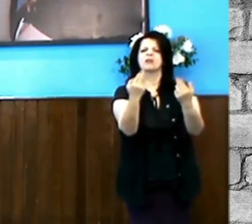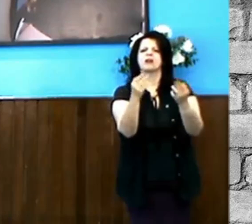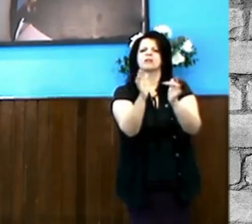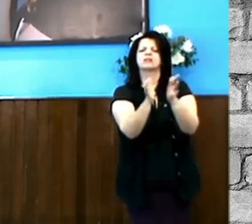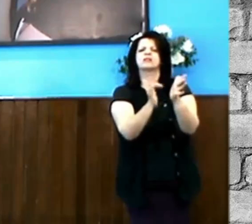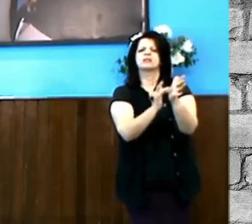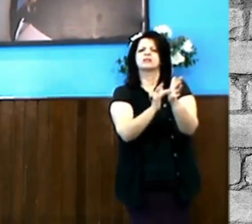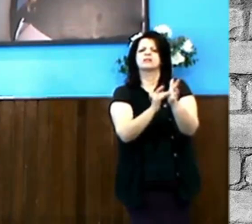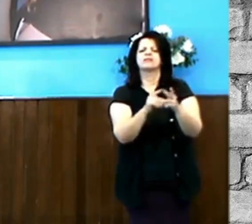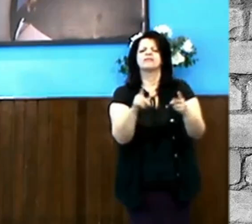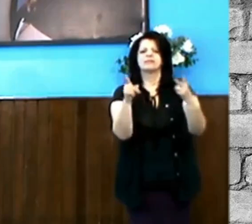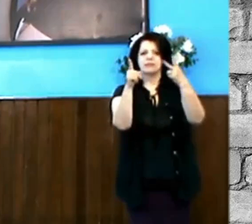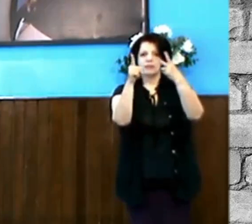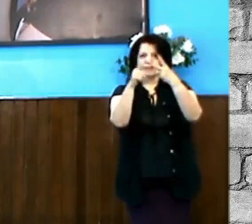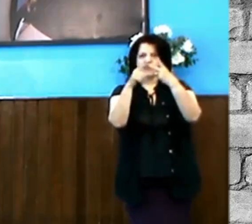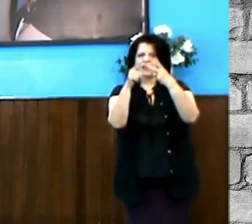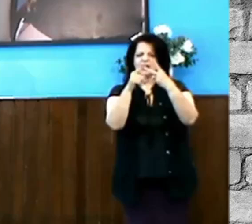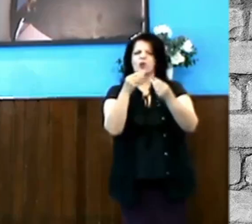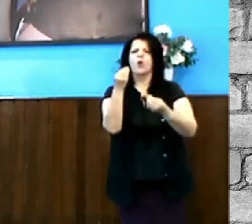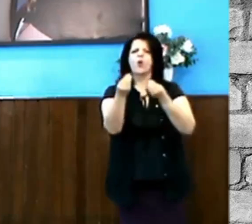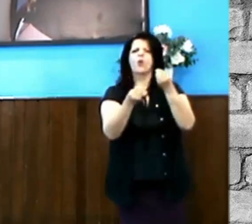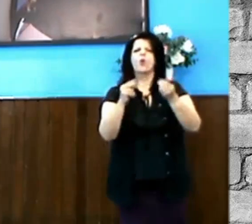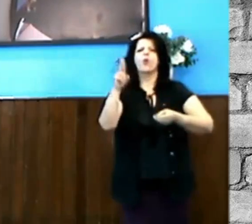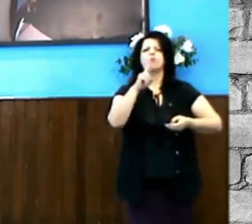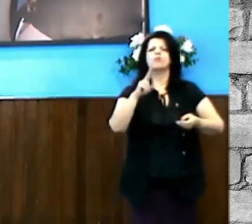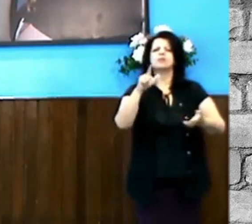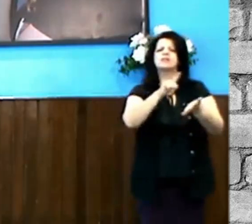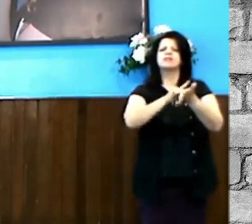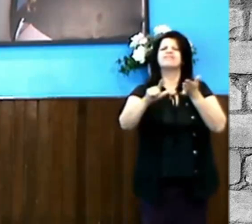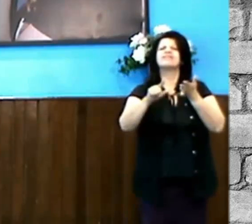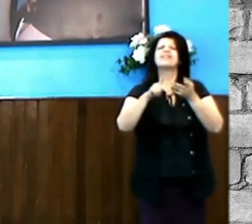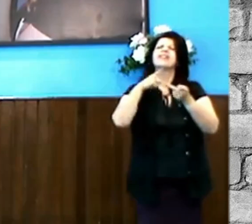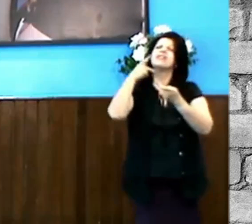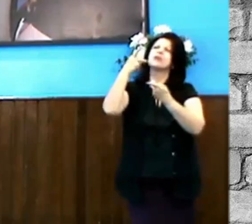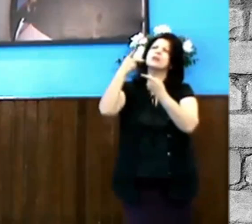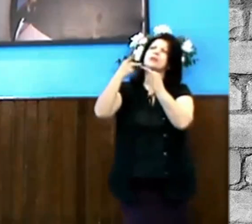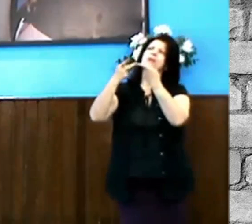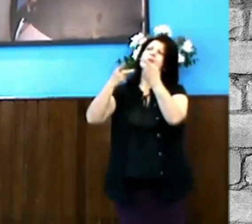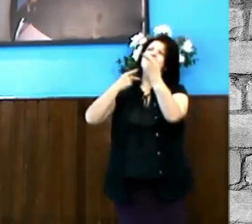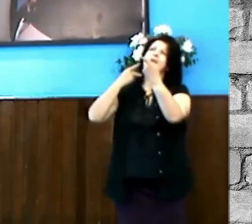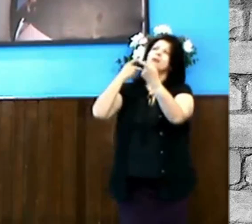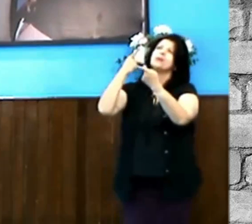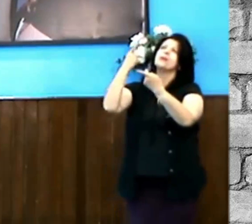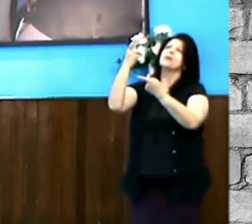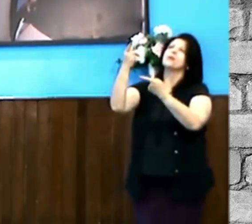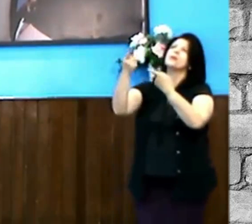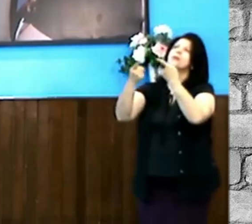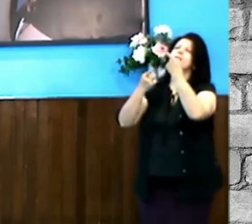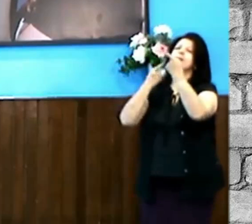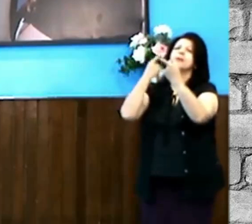forma de aplicar esse purificador na nossa vida é a confissão. É por isso que o versículo 9 diz: